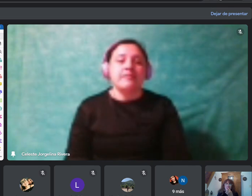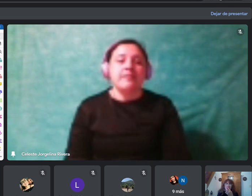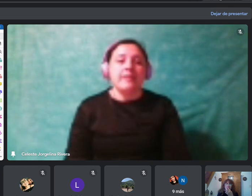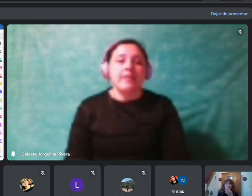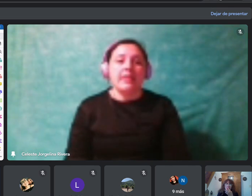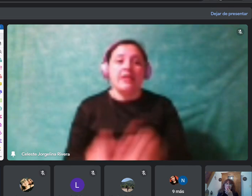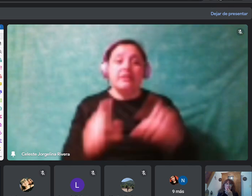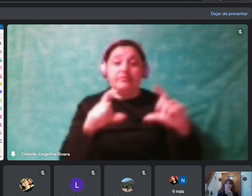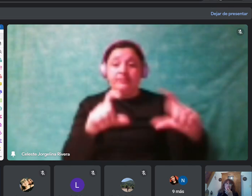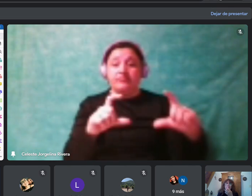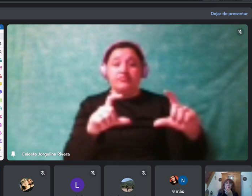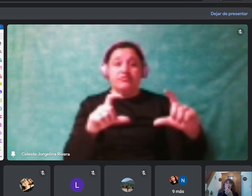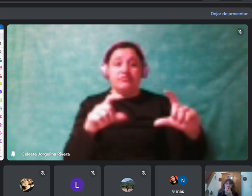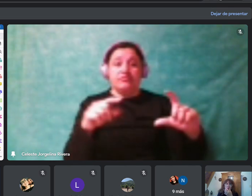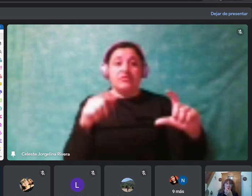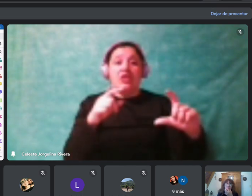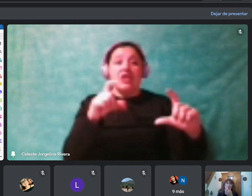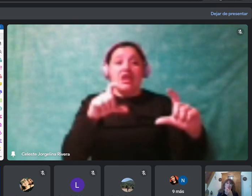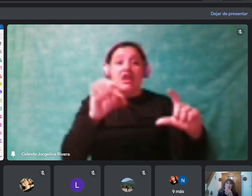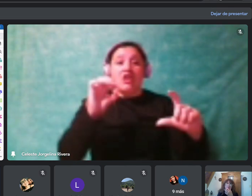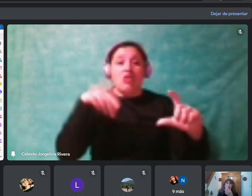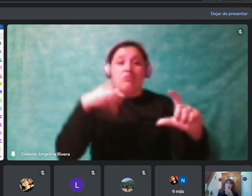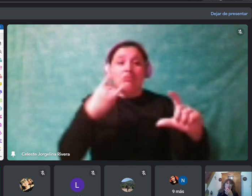Computer Technologies. Bien.